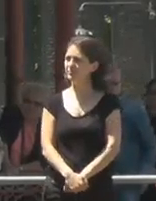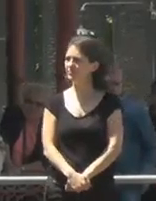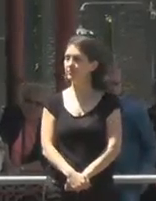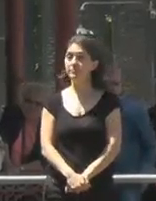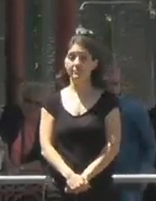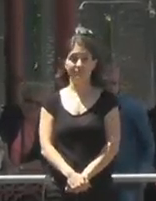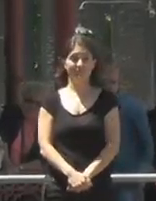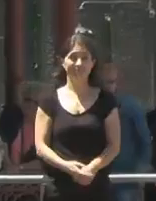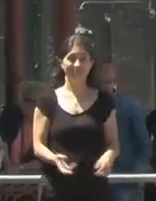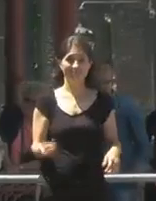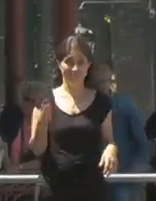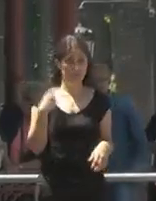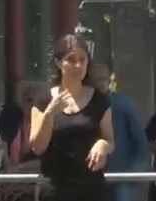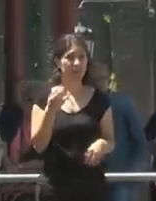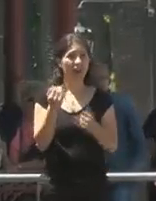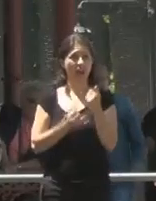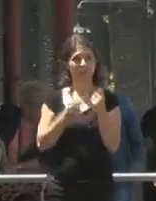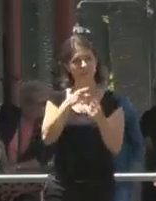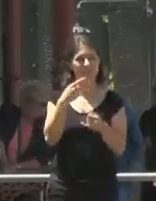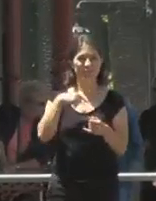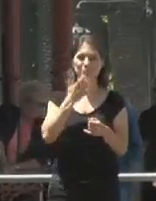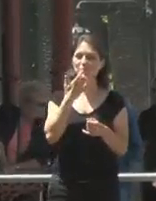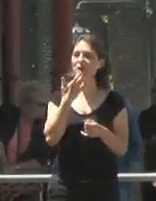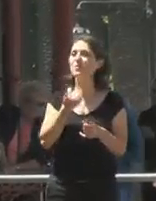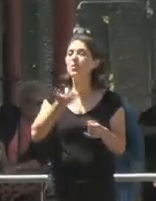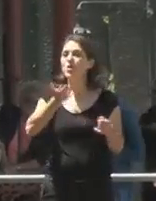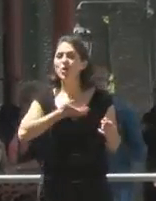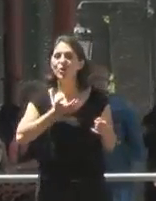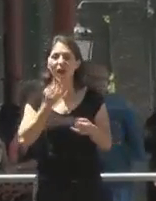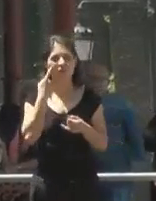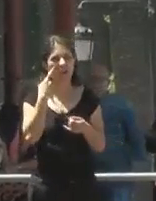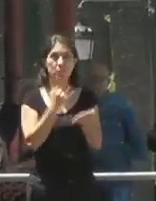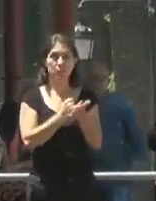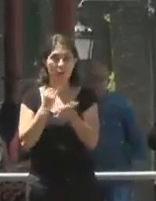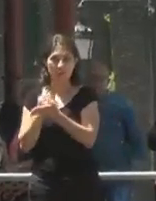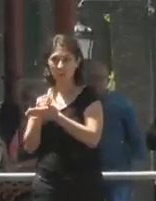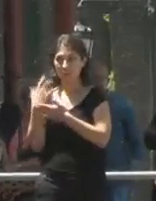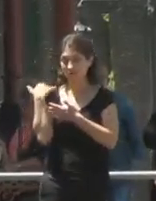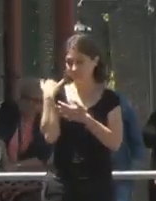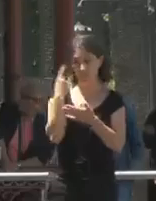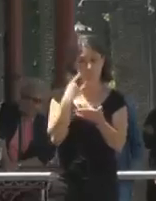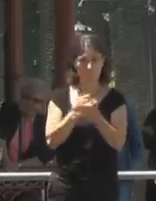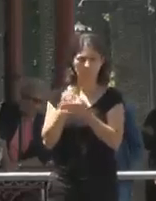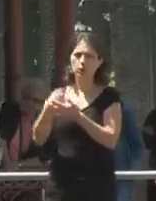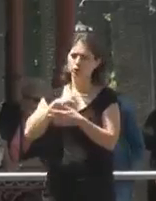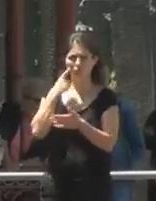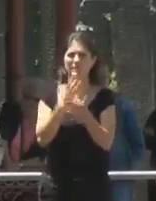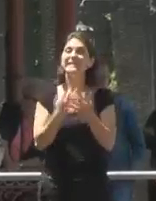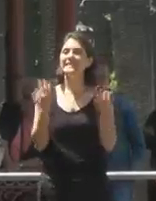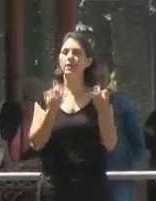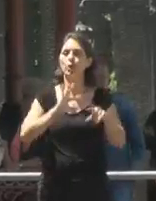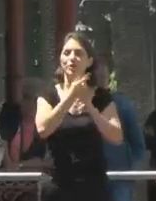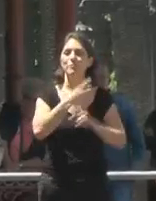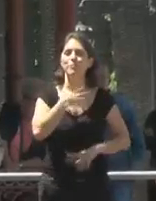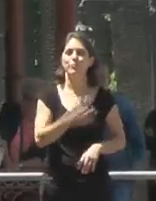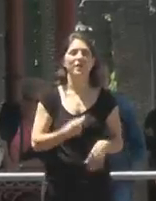E nese banco de probas que foi o municipalismo, efectivamente demostramos que se podía conseguir, demostramos que se podía